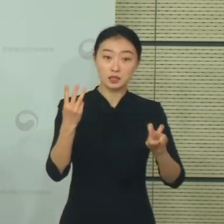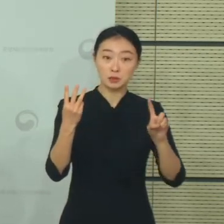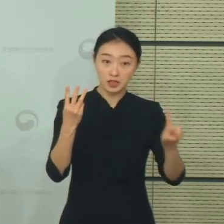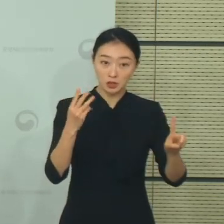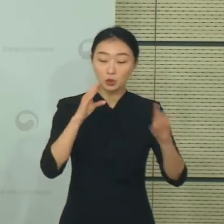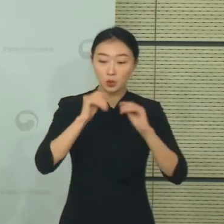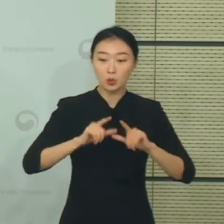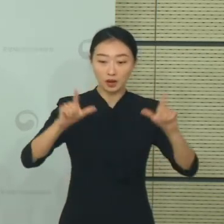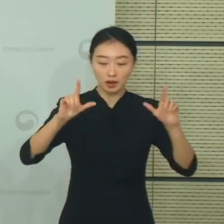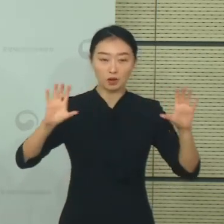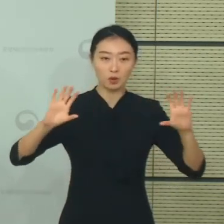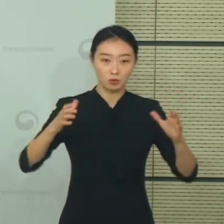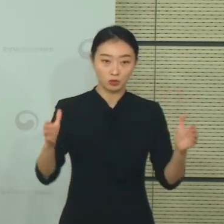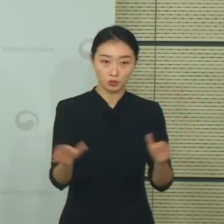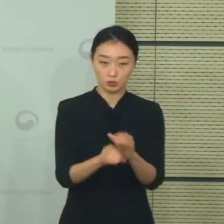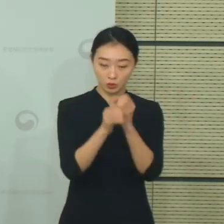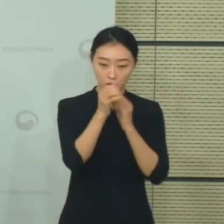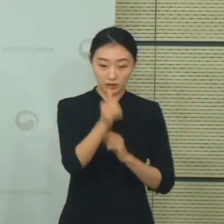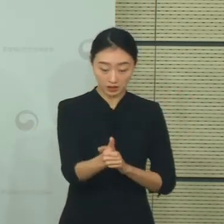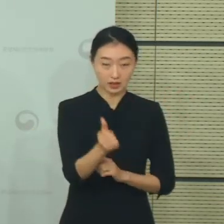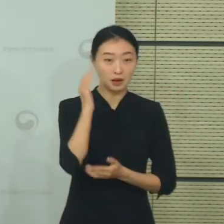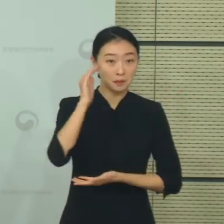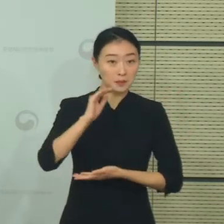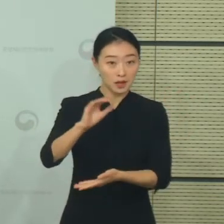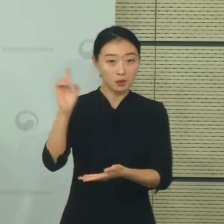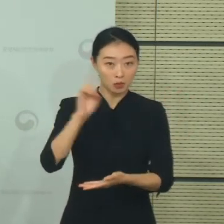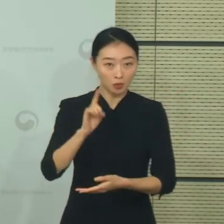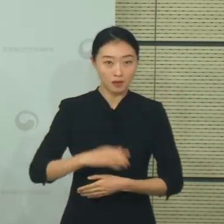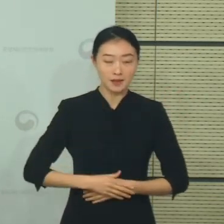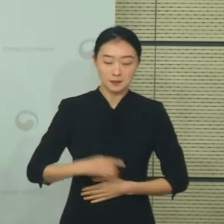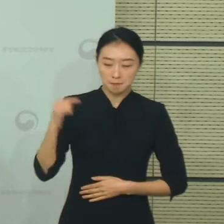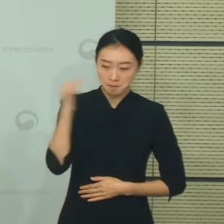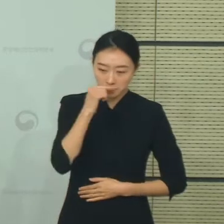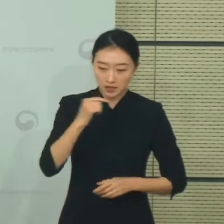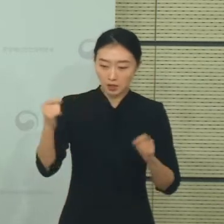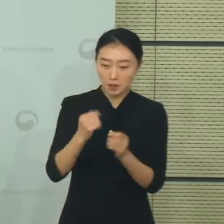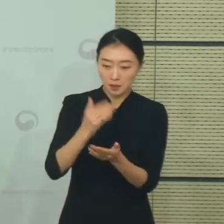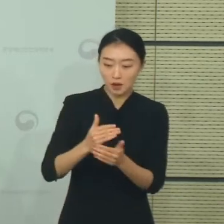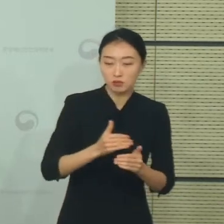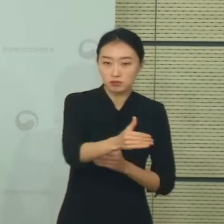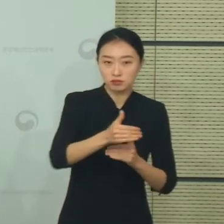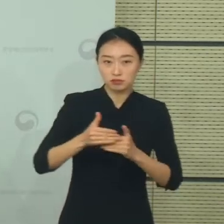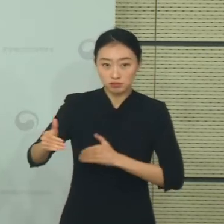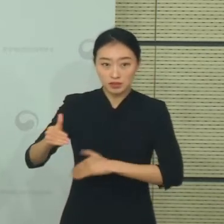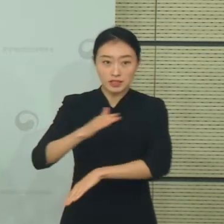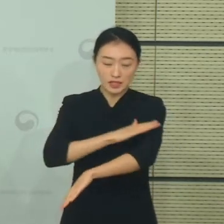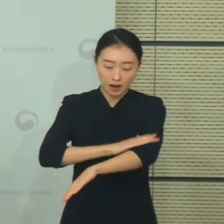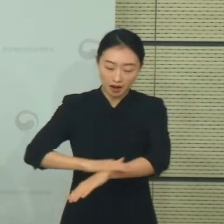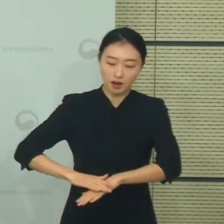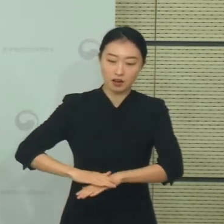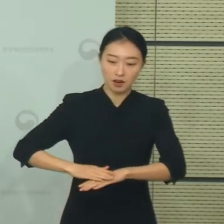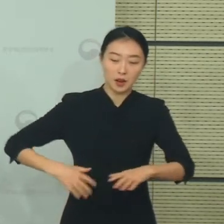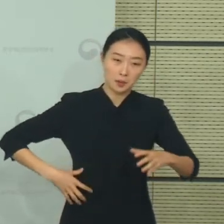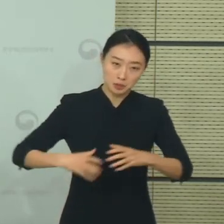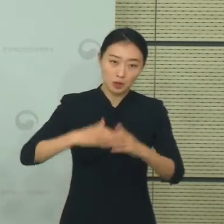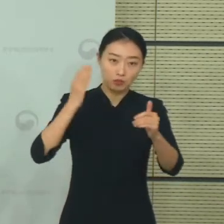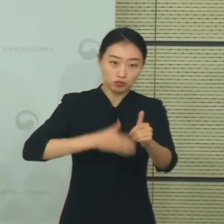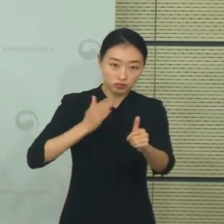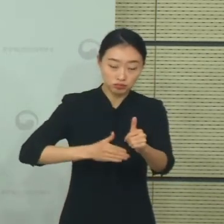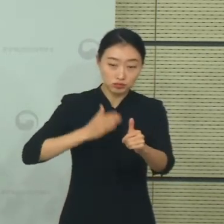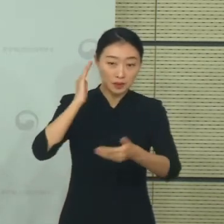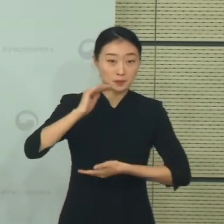정세균 국무총리께서 고강도 사회적 거리두기에 동참하여 줄 것을 국민 여러분들께 담화문을 통해